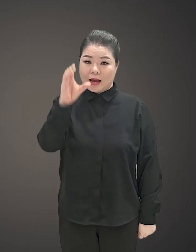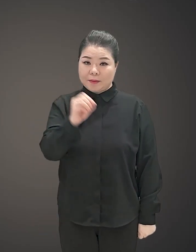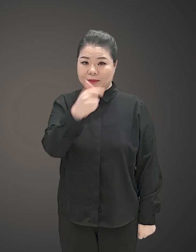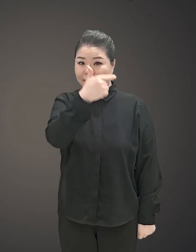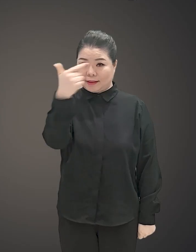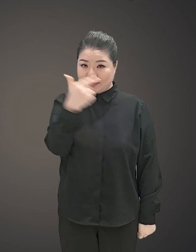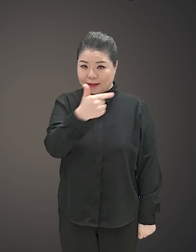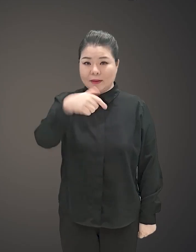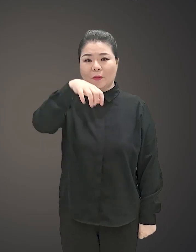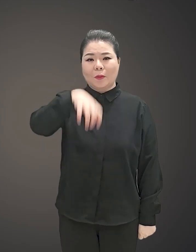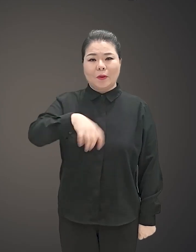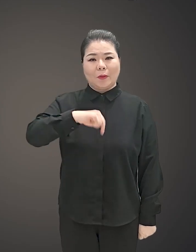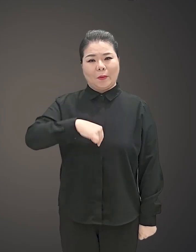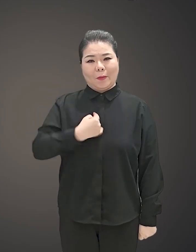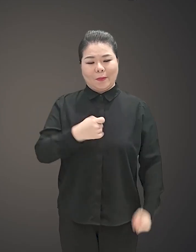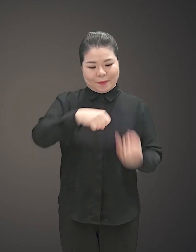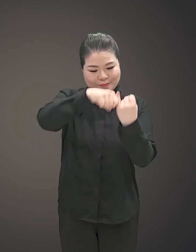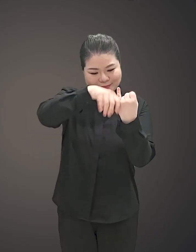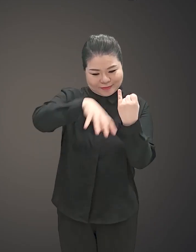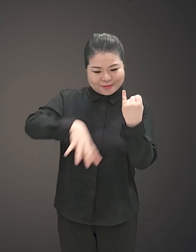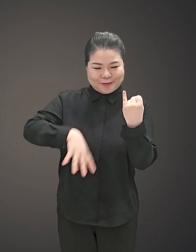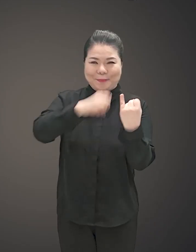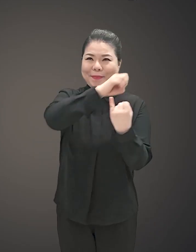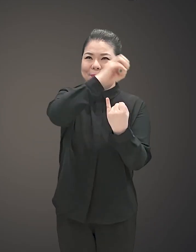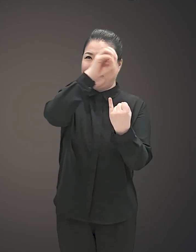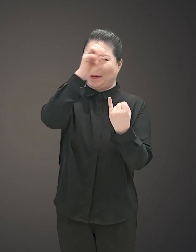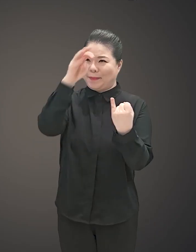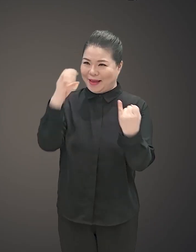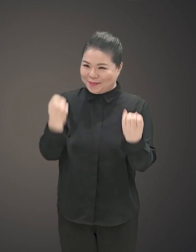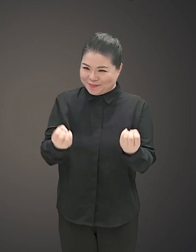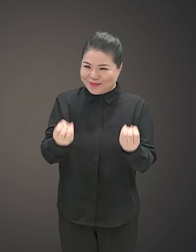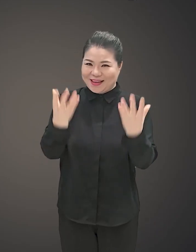아프리카의 탄자니아에서 셀프 웨딩을 올린다.